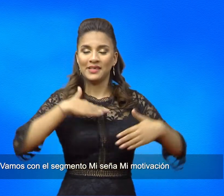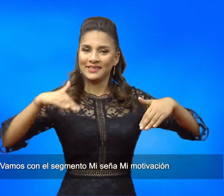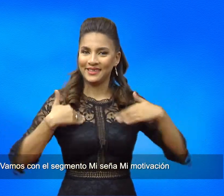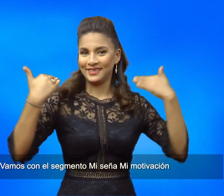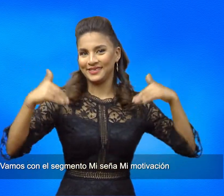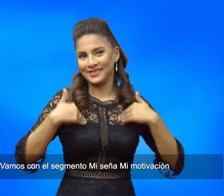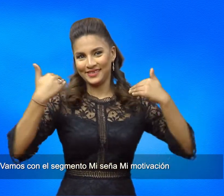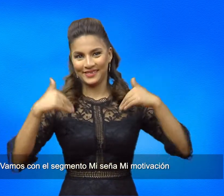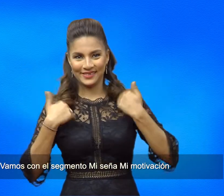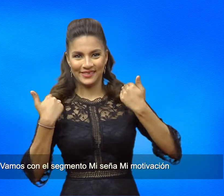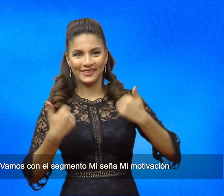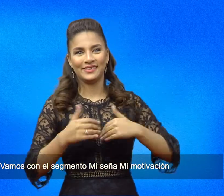motivación